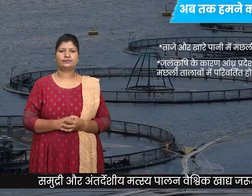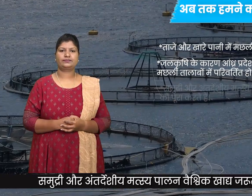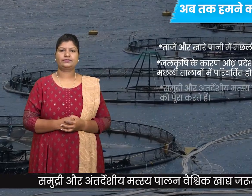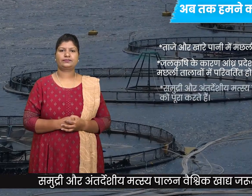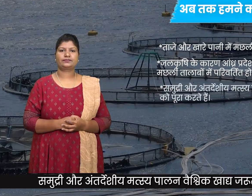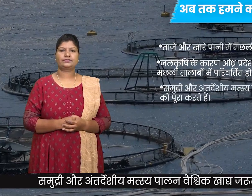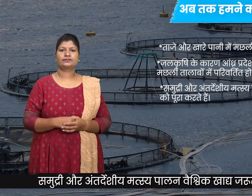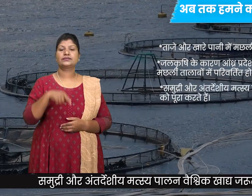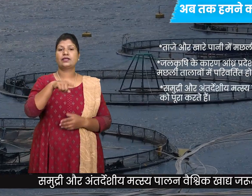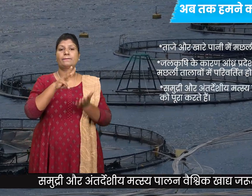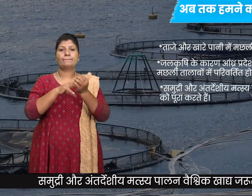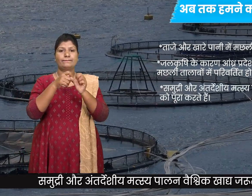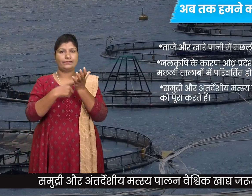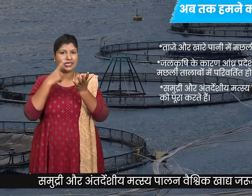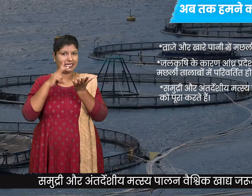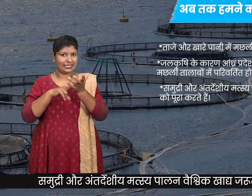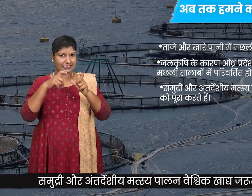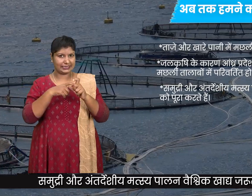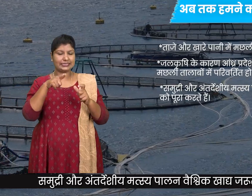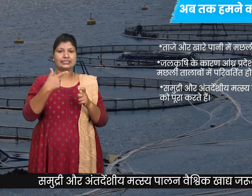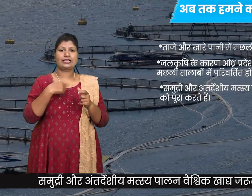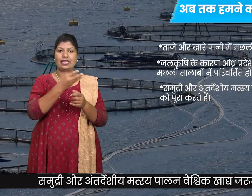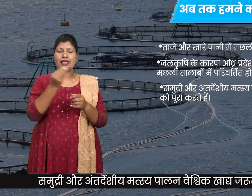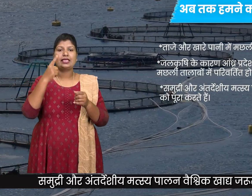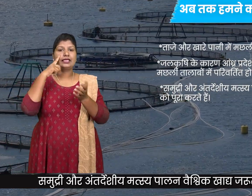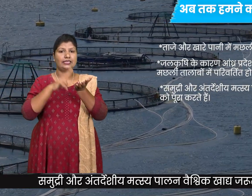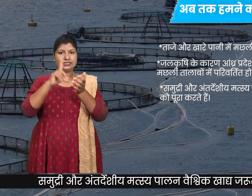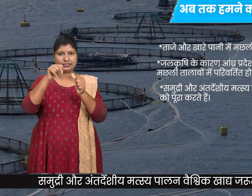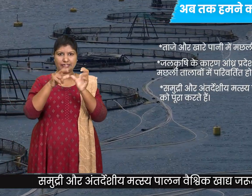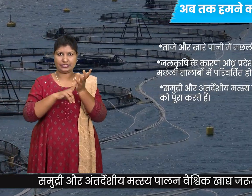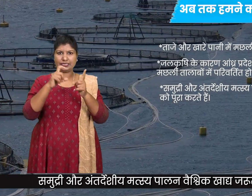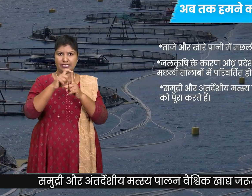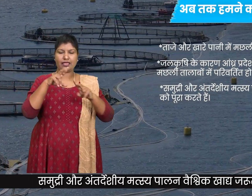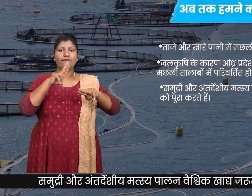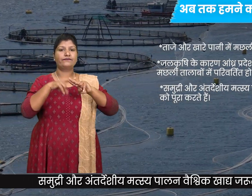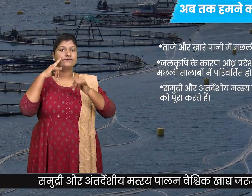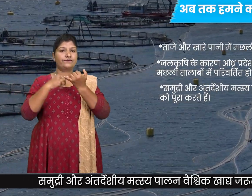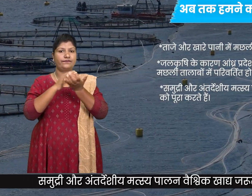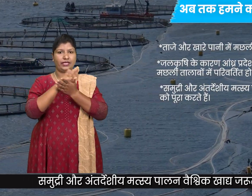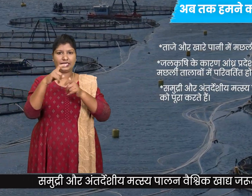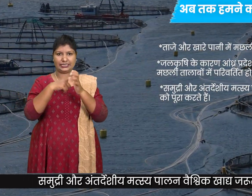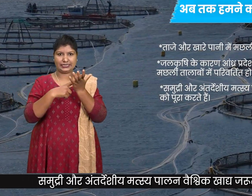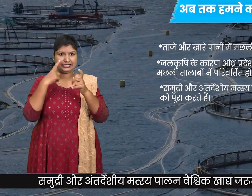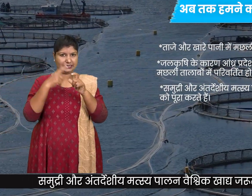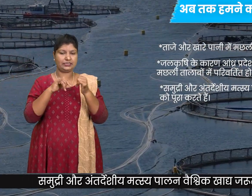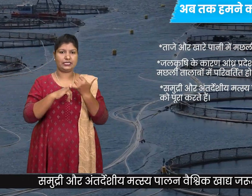समुद्री और अंतर्देशीय मत्स्य पालन वैश्विक खाद्य जरूरतों को पूरा करते हैं।